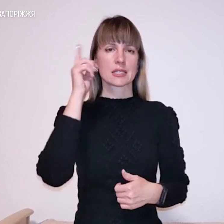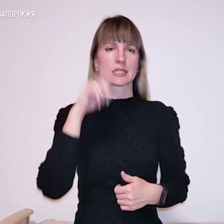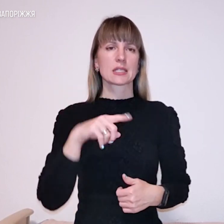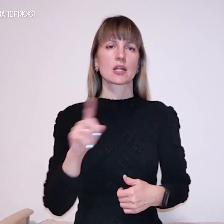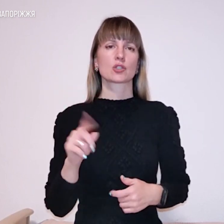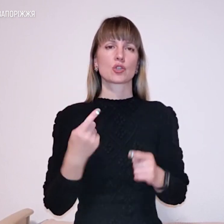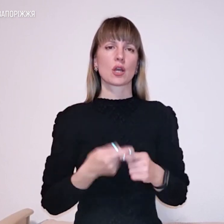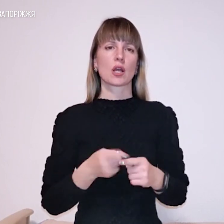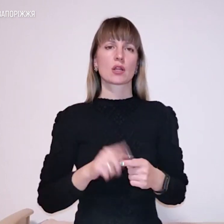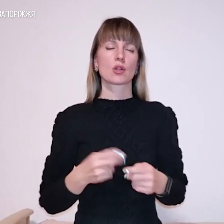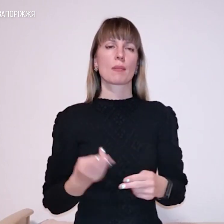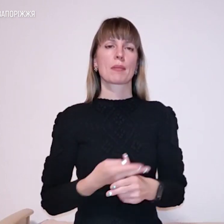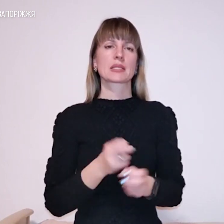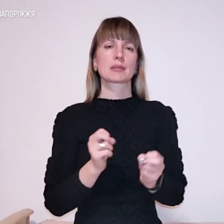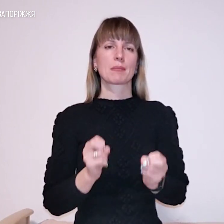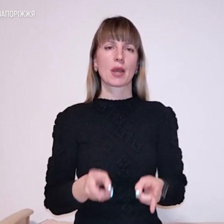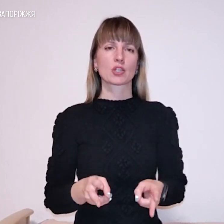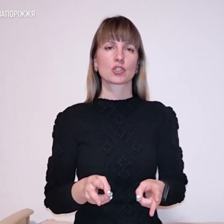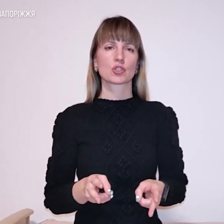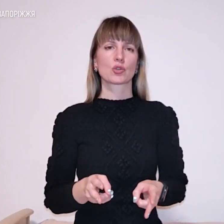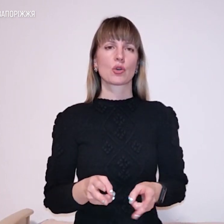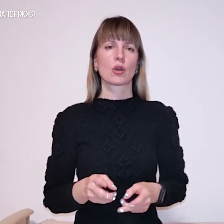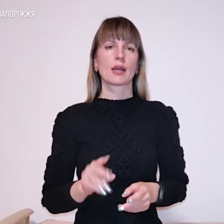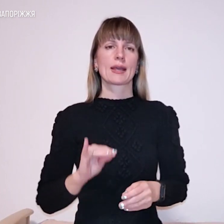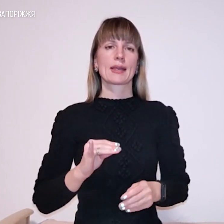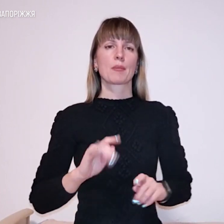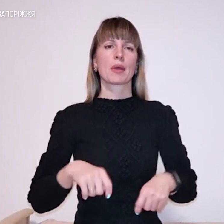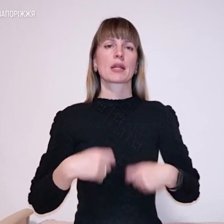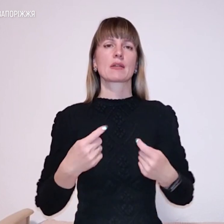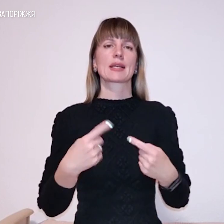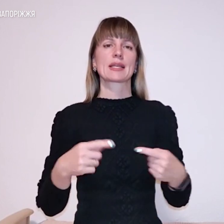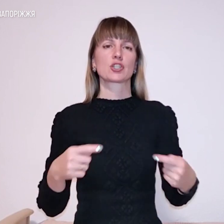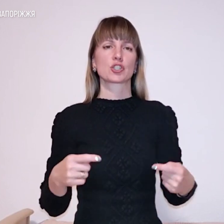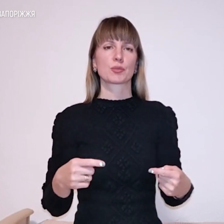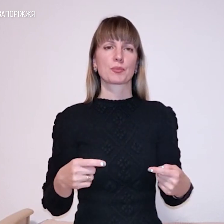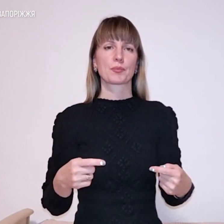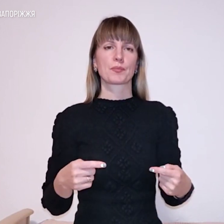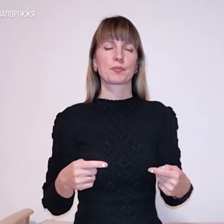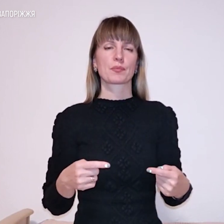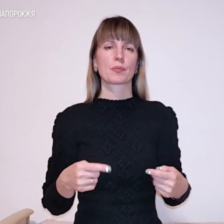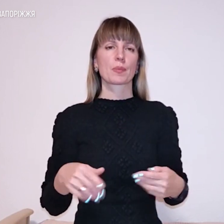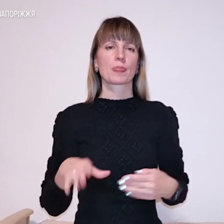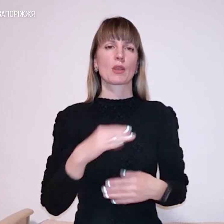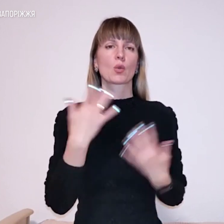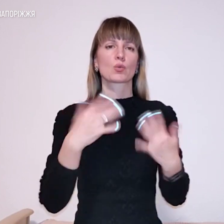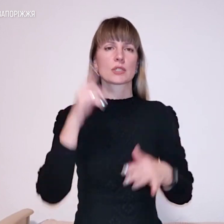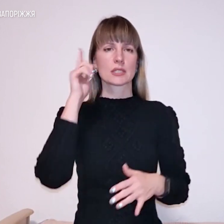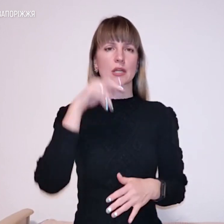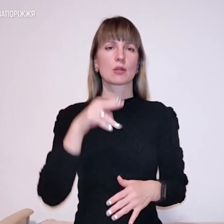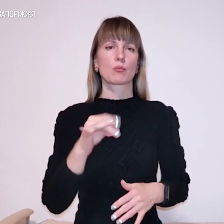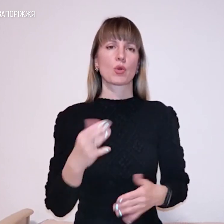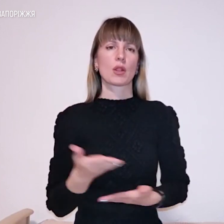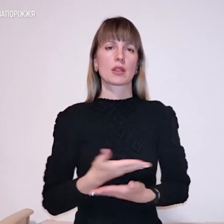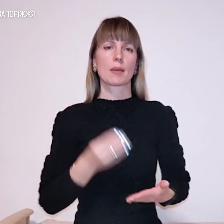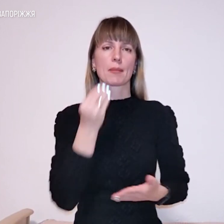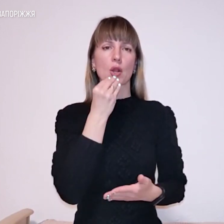що це безпечно, і передавали іншим, тобто там всі вже знають про нас. Продуктами та